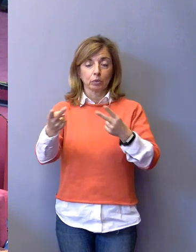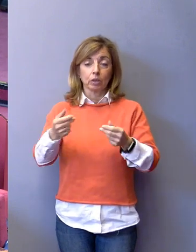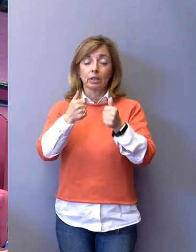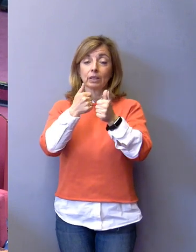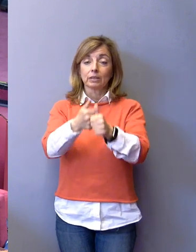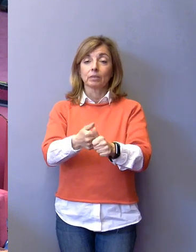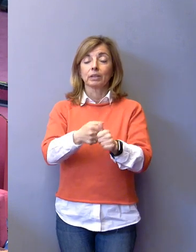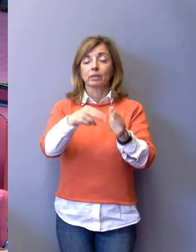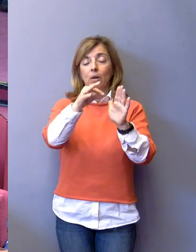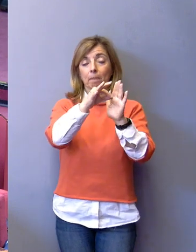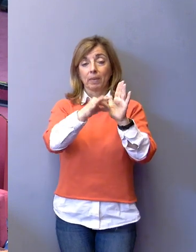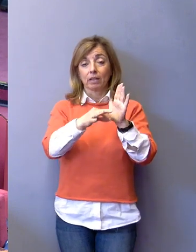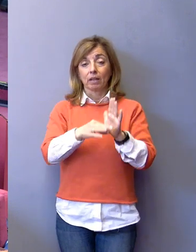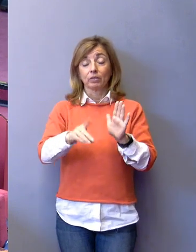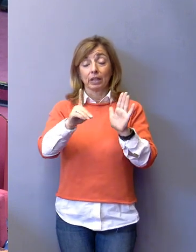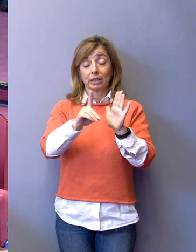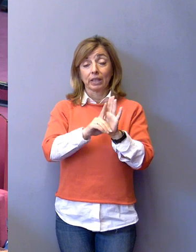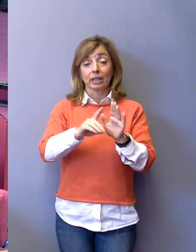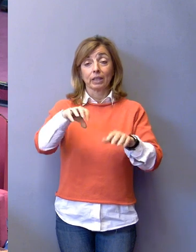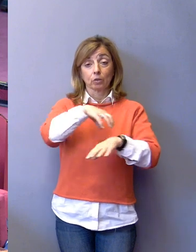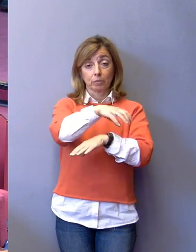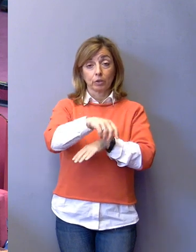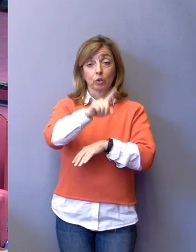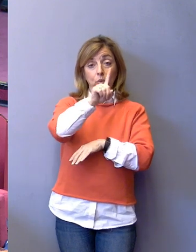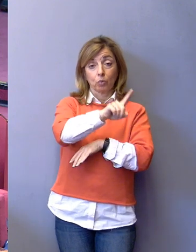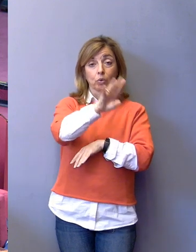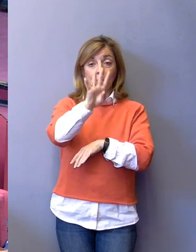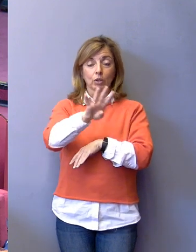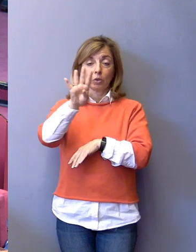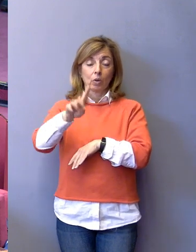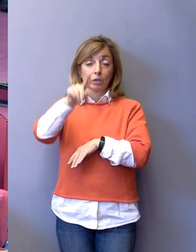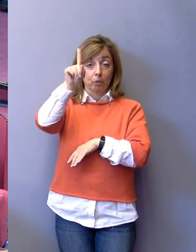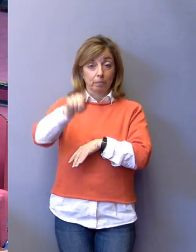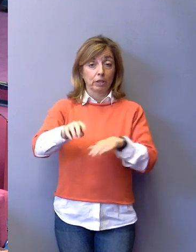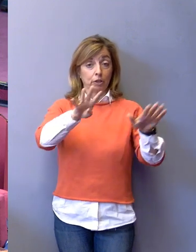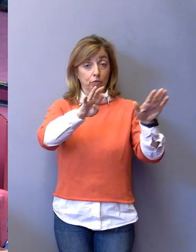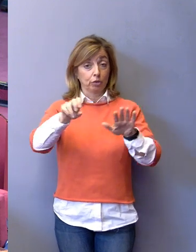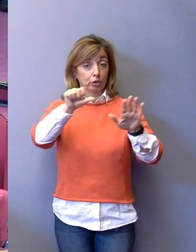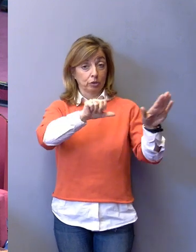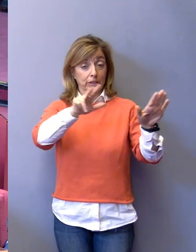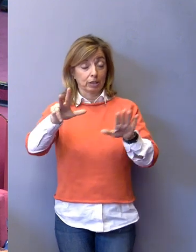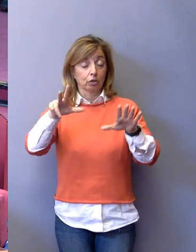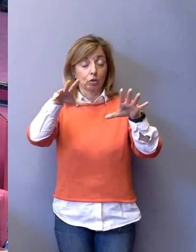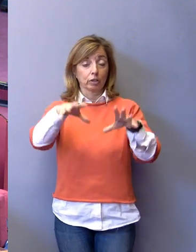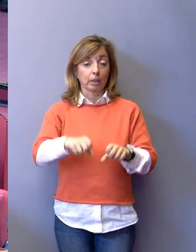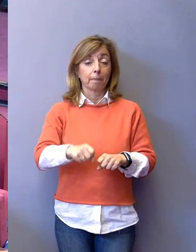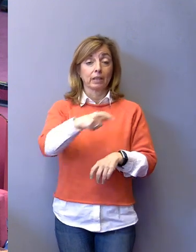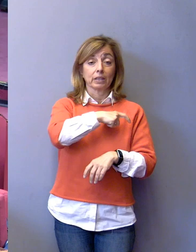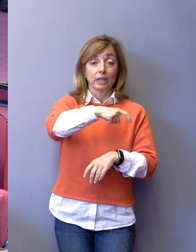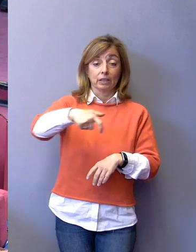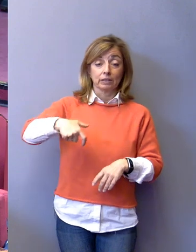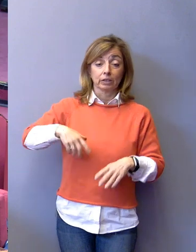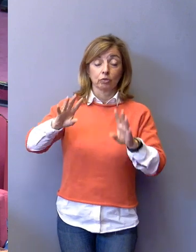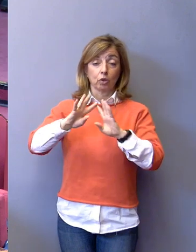del decreto ministeriale 1444 1968 si impegna sin da quella giunta a farsi trattativa affinché